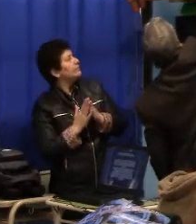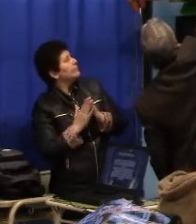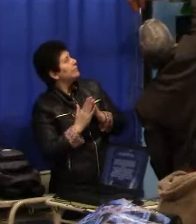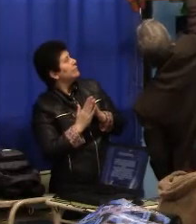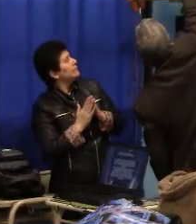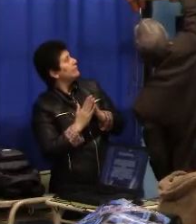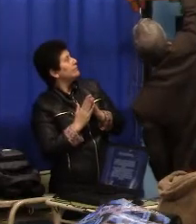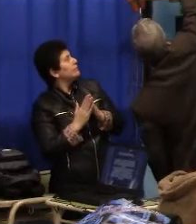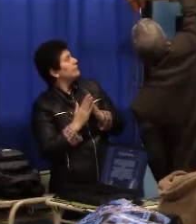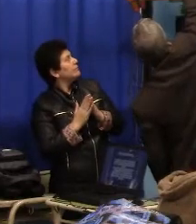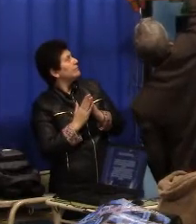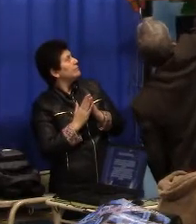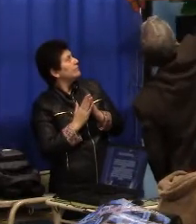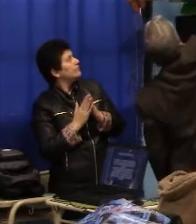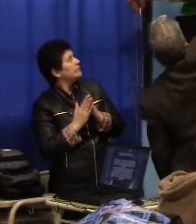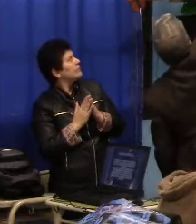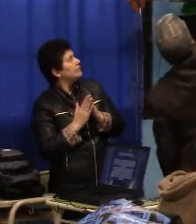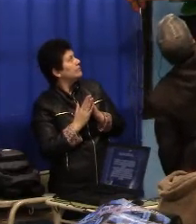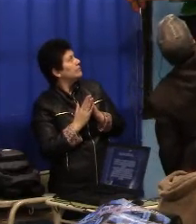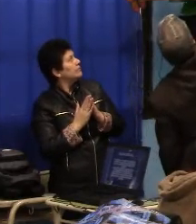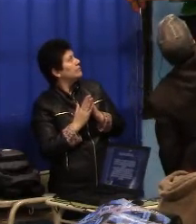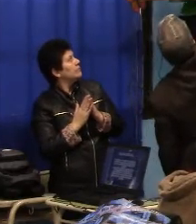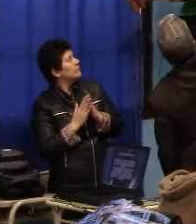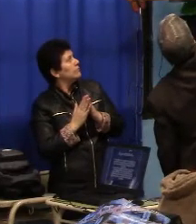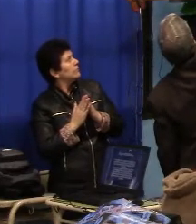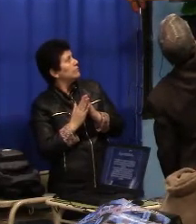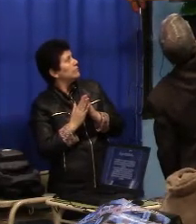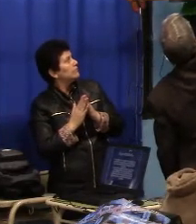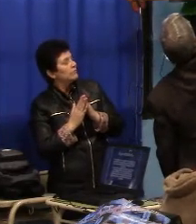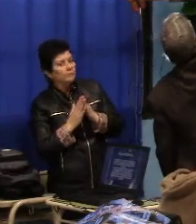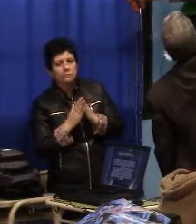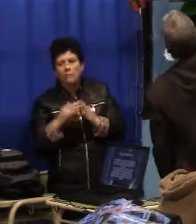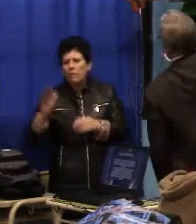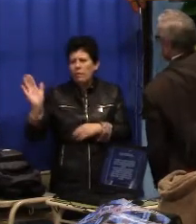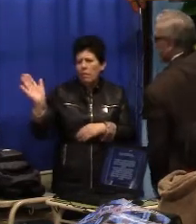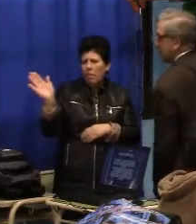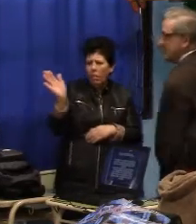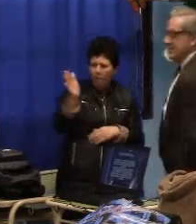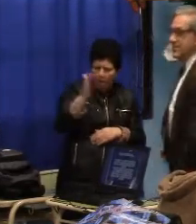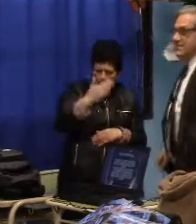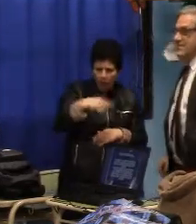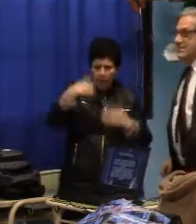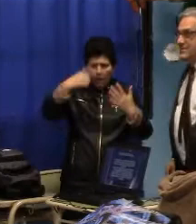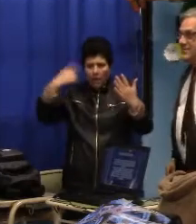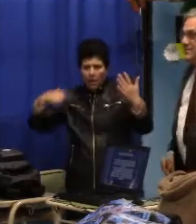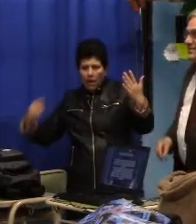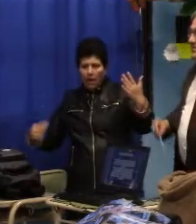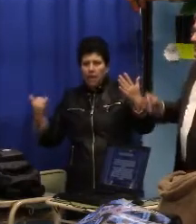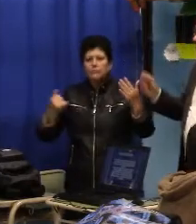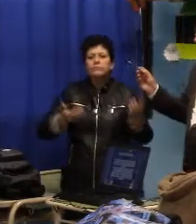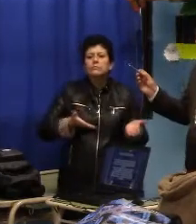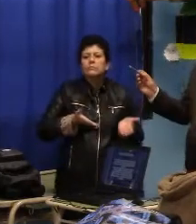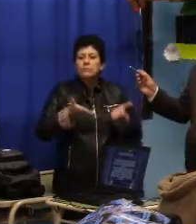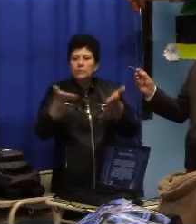casa, en todos sus dominios, que Ezequías no le mostrase.